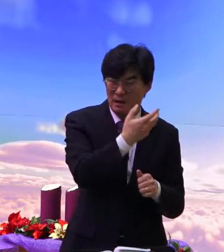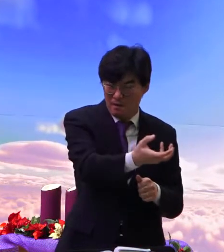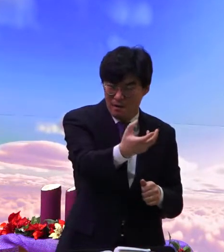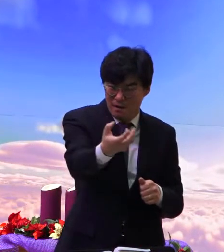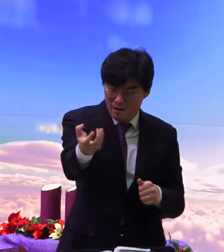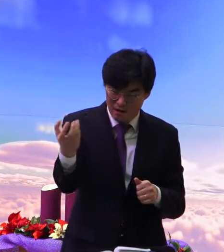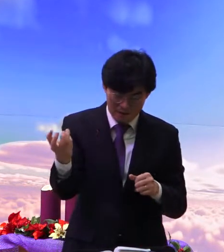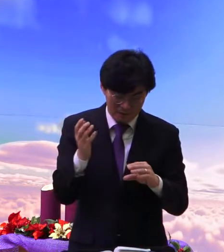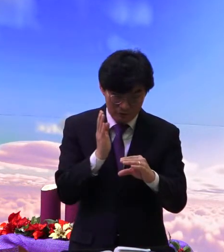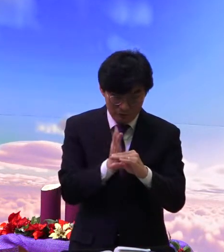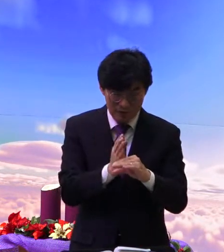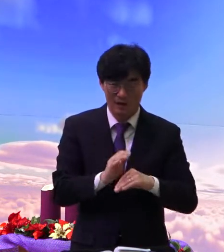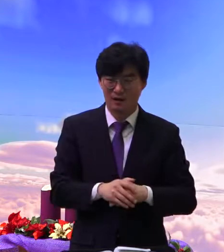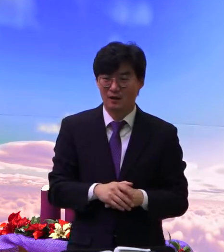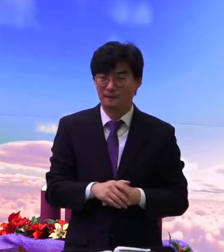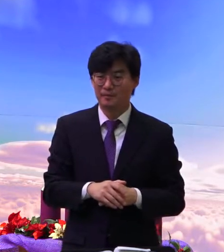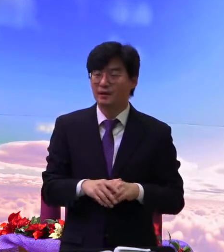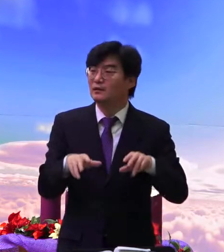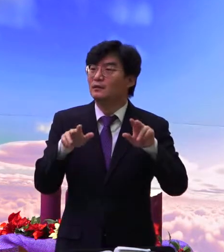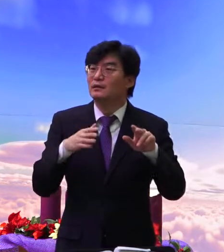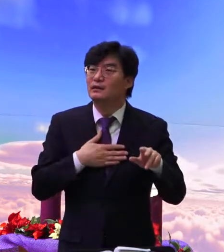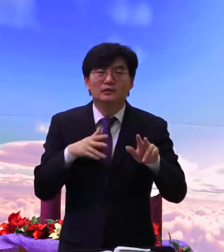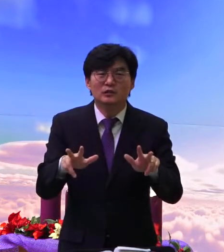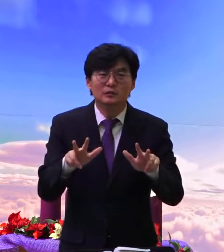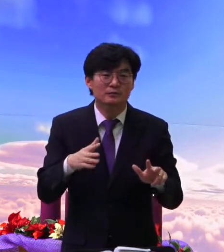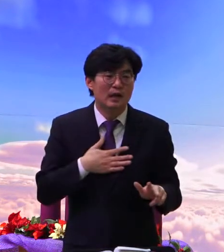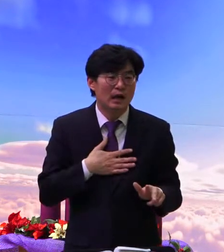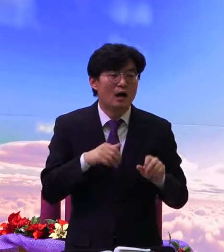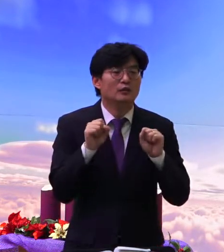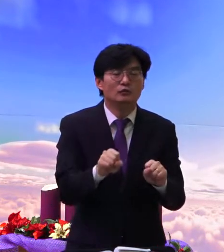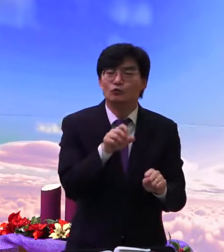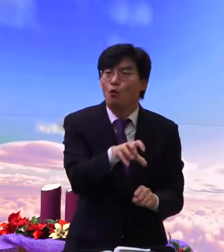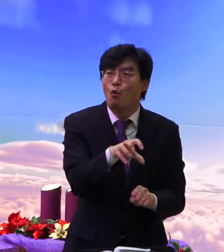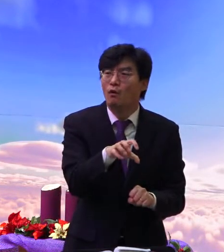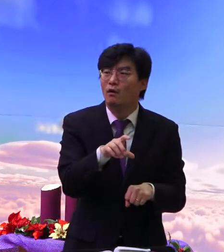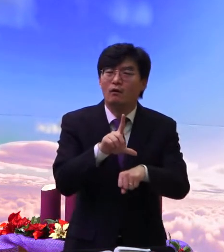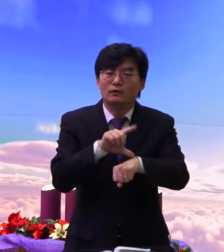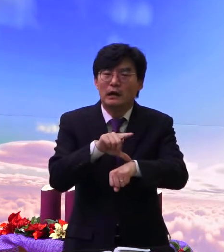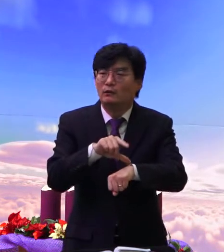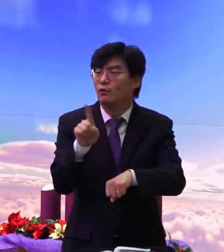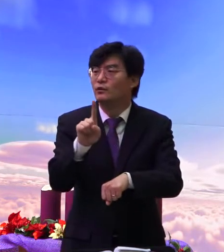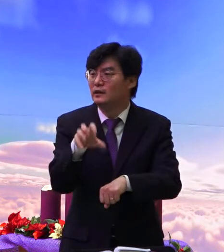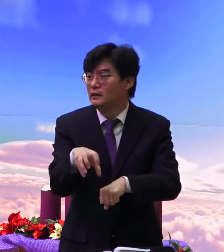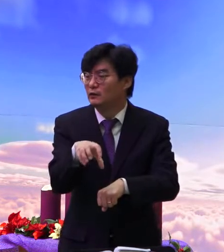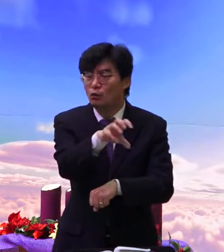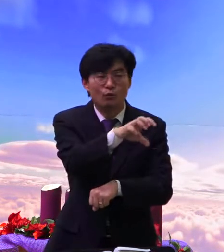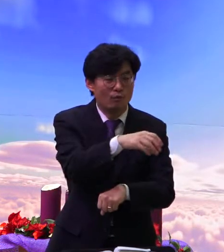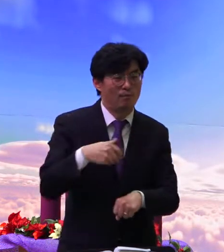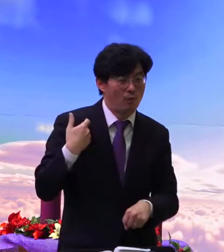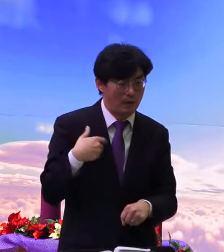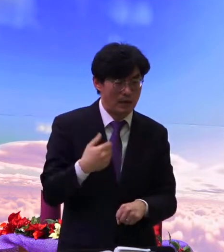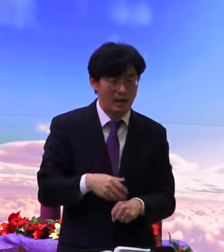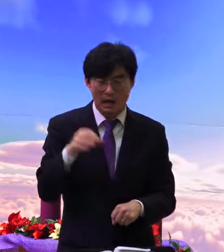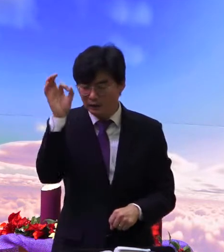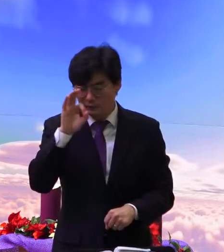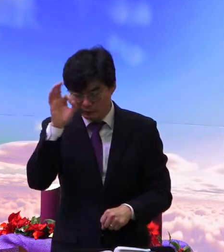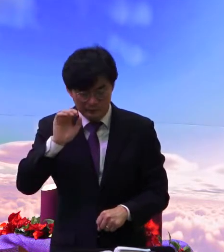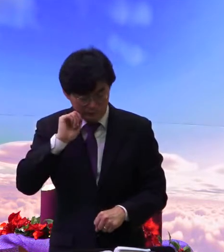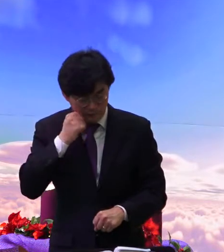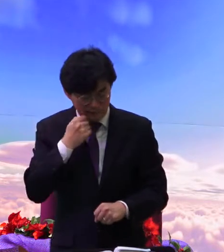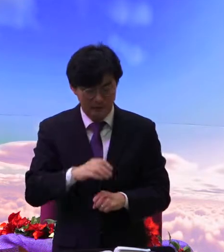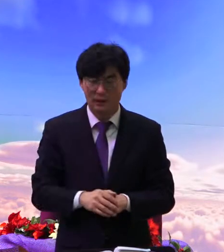탐험하고 다녔던지 지금 현재 그가 어디 있는지 정확하게 그 시간을 또 찾고 하기가 쉽지가 않았습니다. 그래서